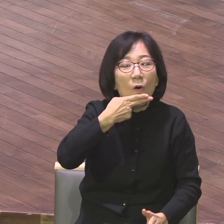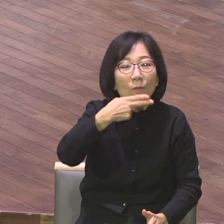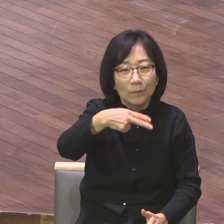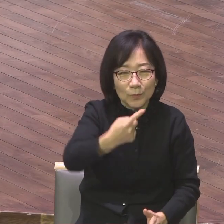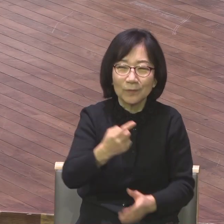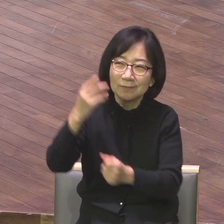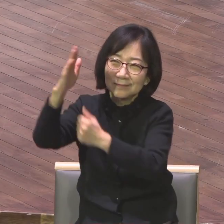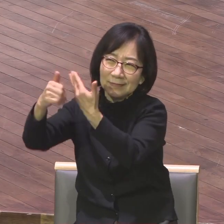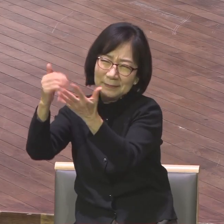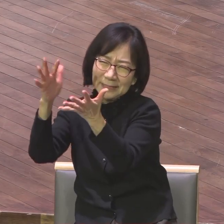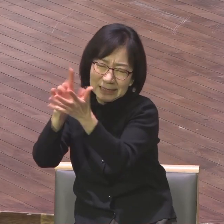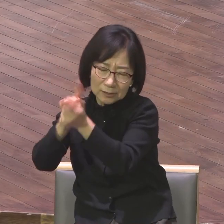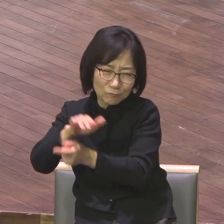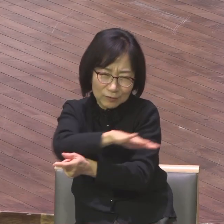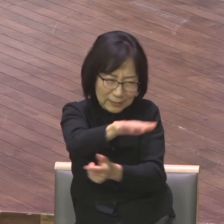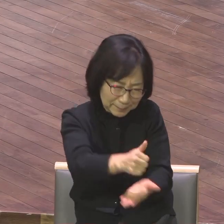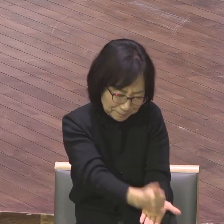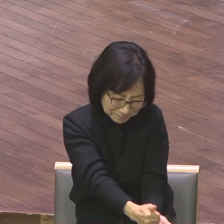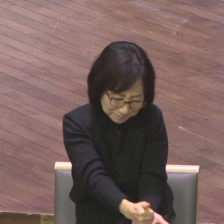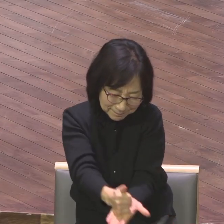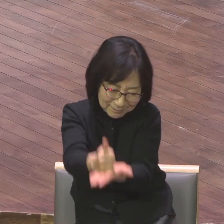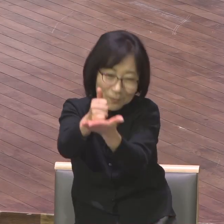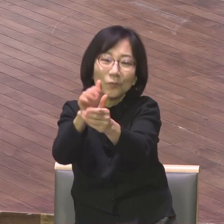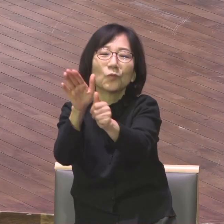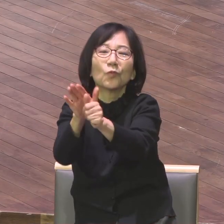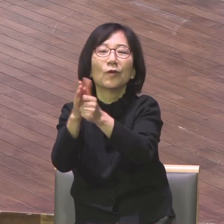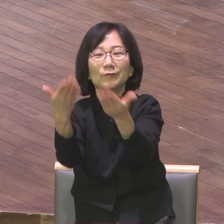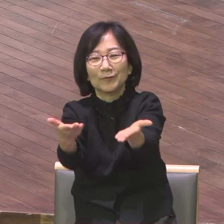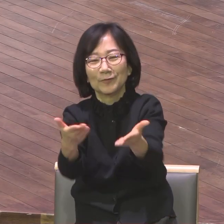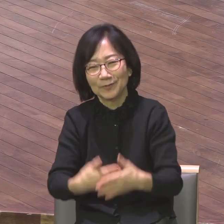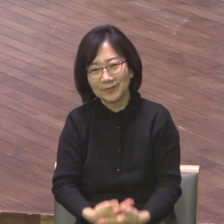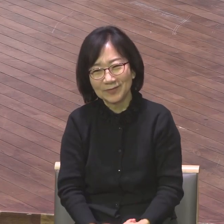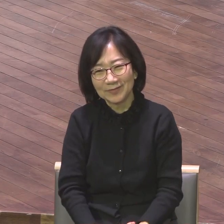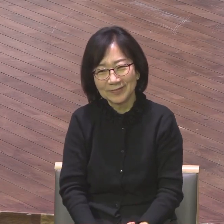높여주신다. 높여주세요. 그걸 처음 해보세요.